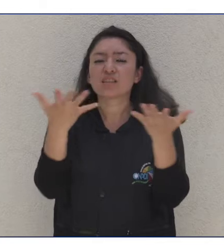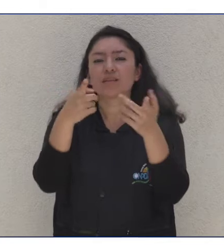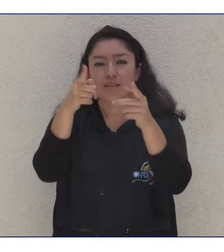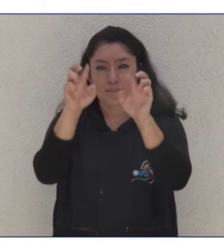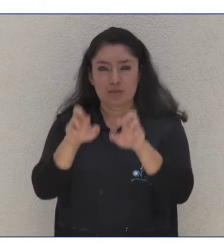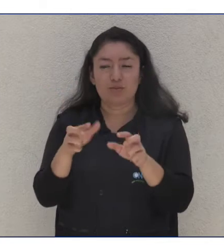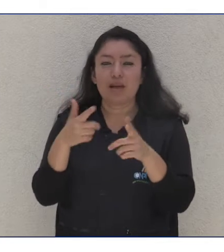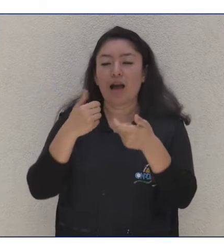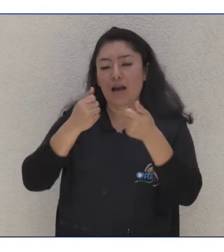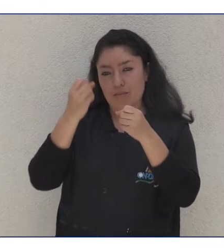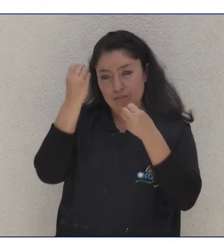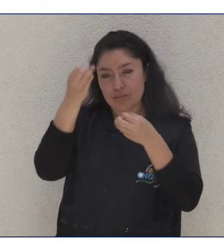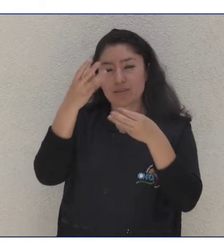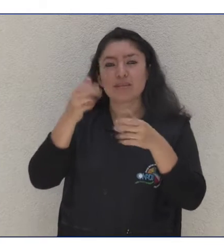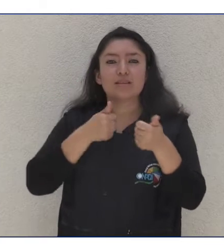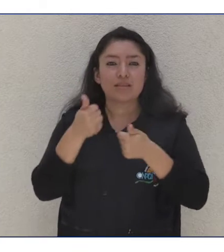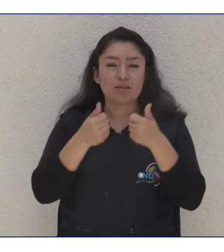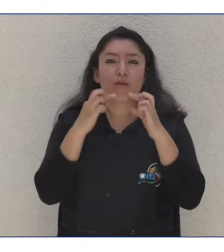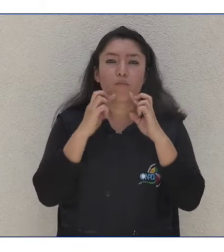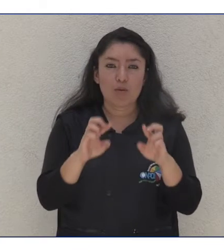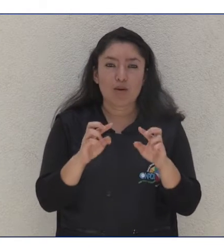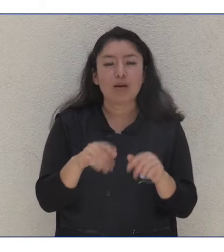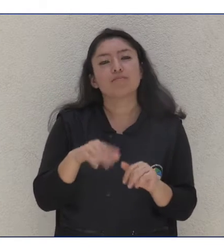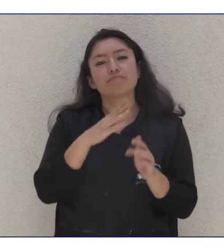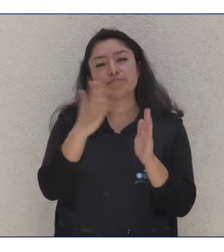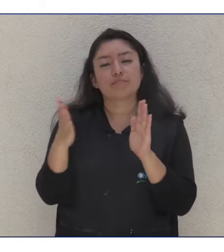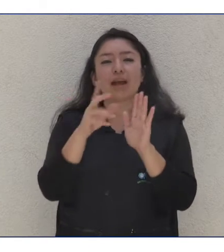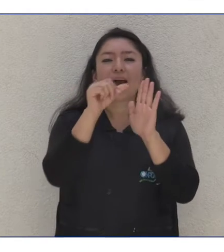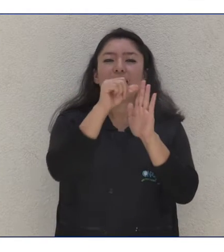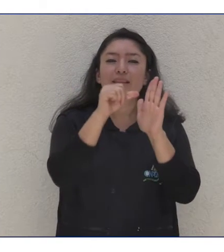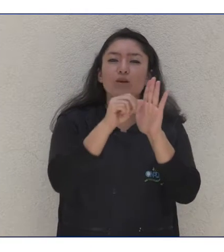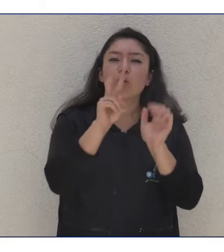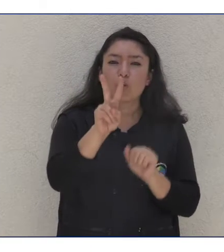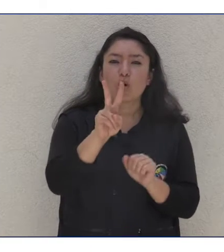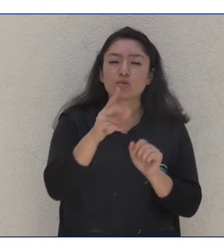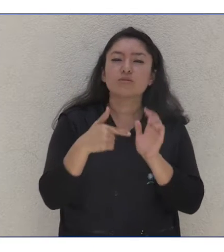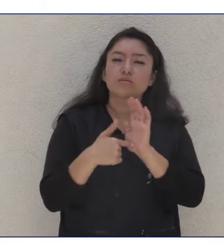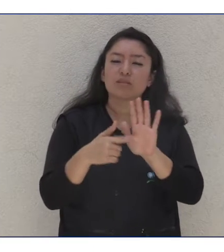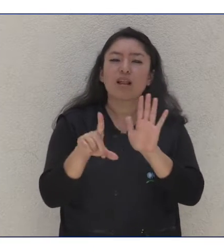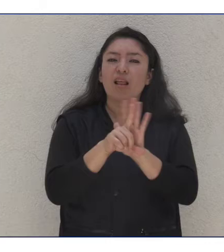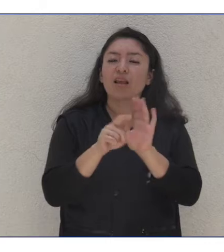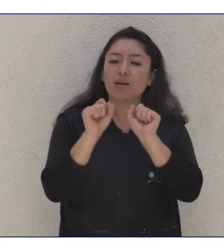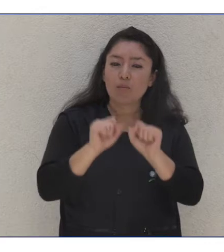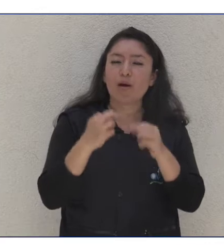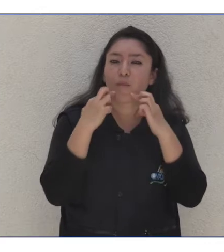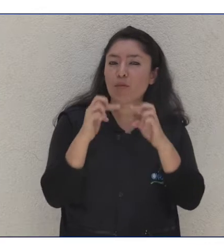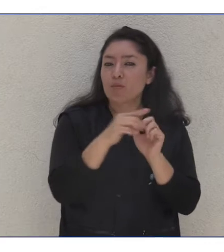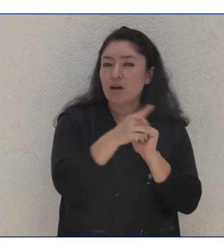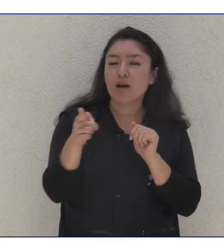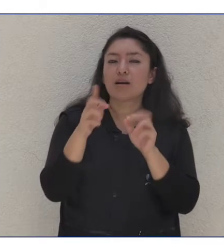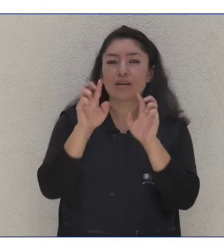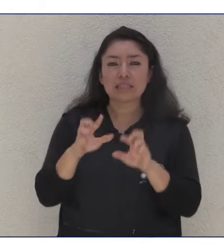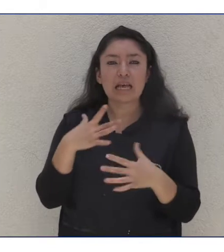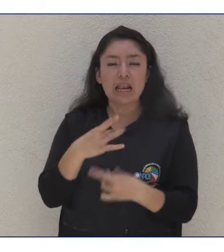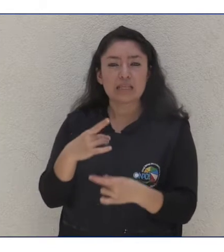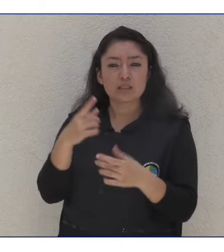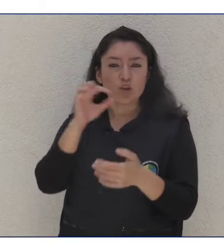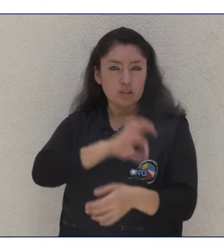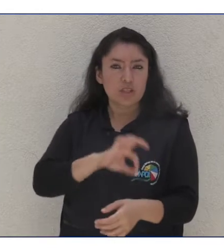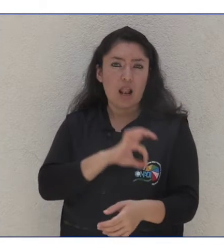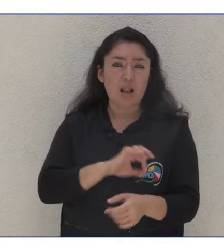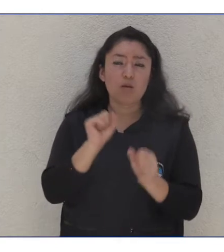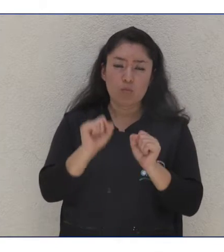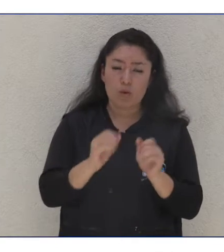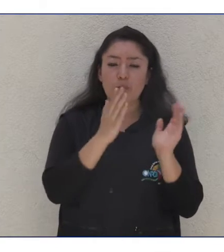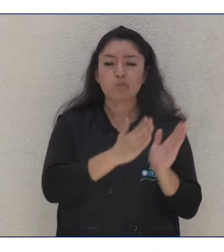pública. Artículo 2. La presente ley es de orden público, de interés nacional y utilidad social. Establece